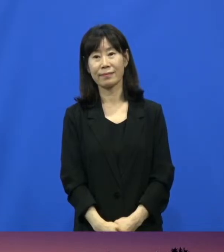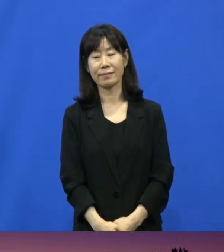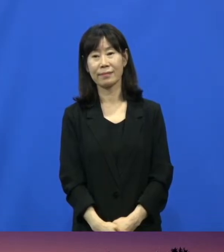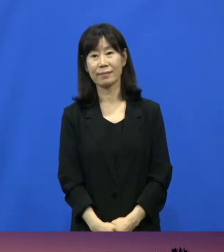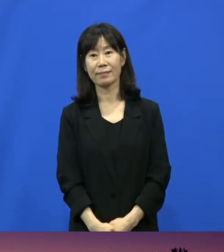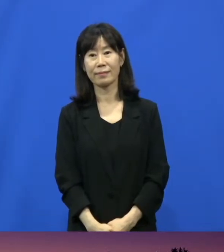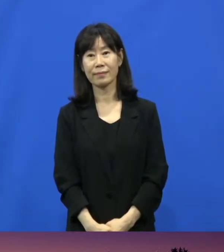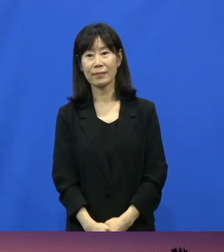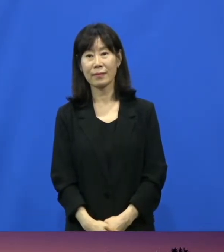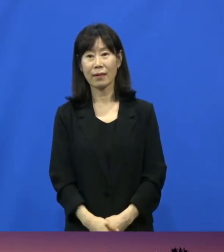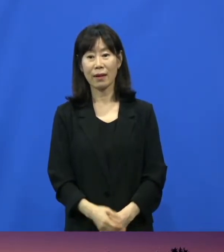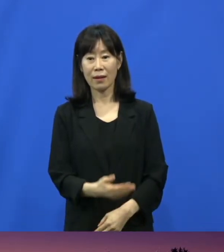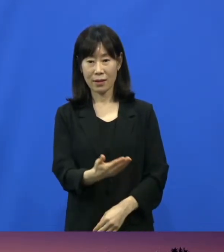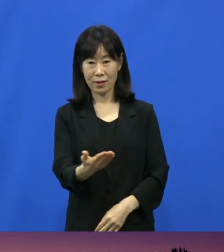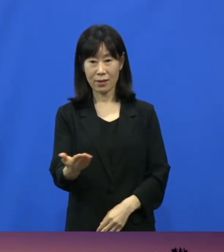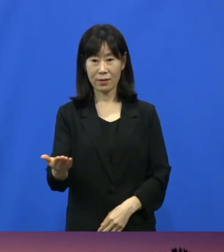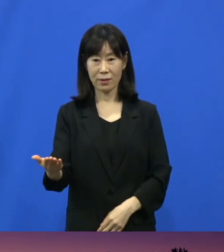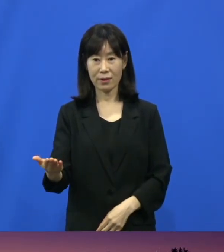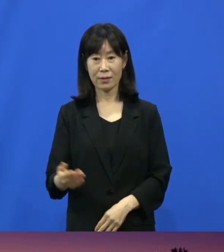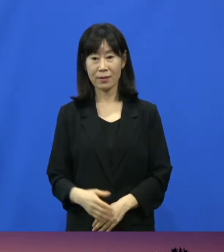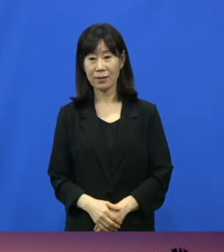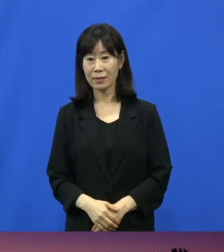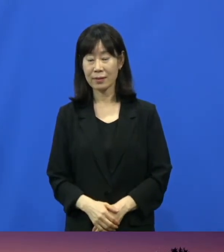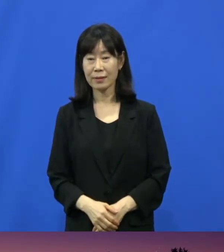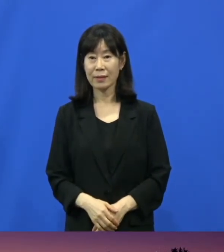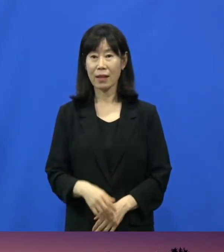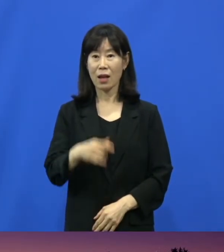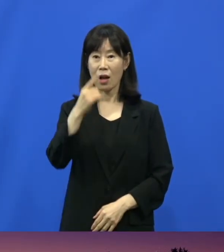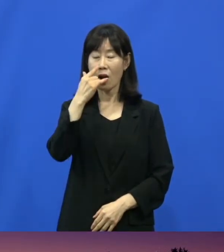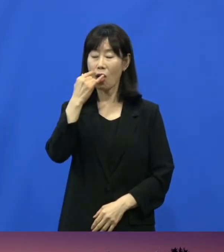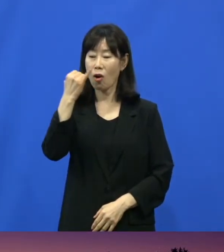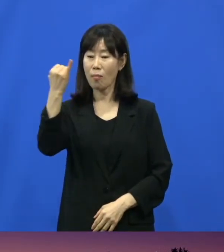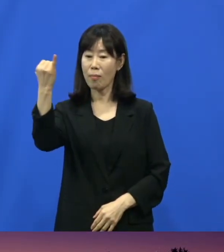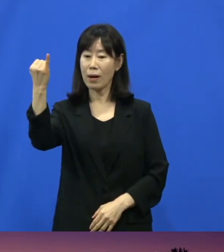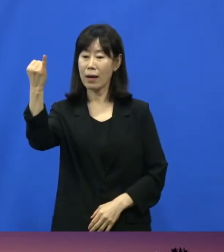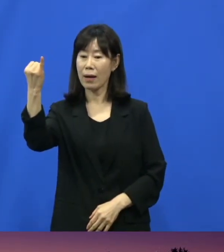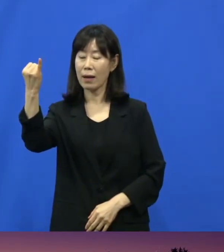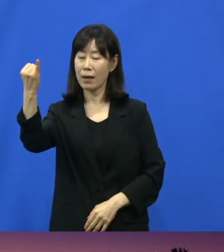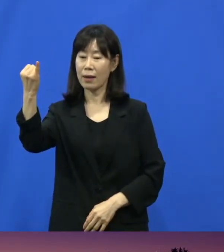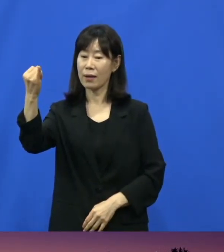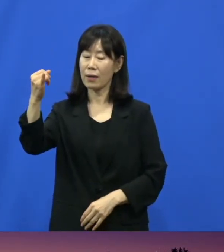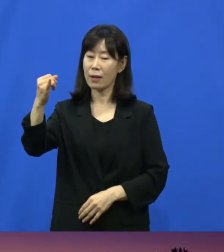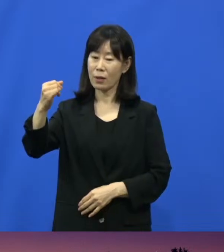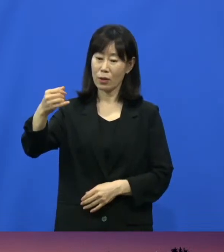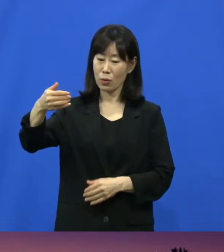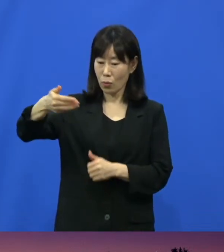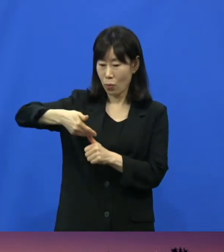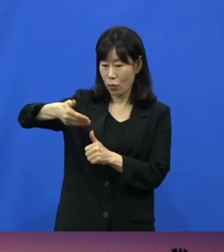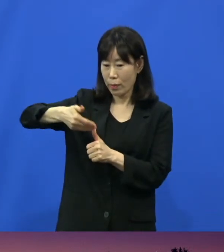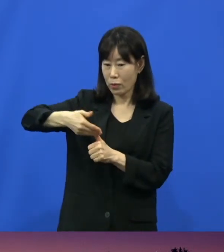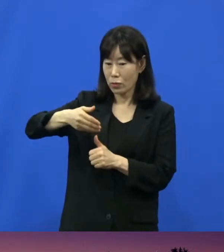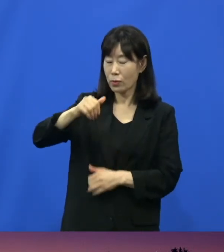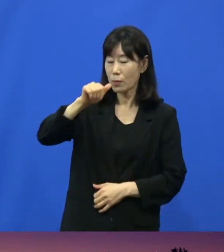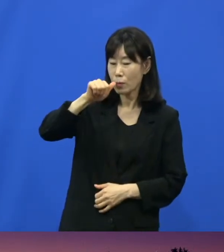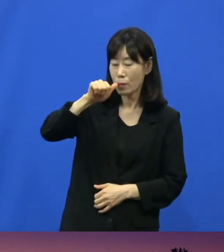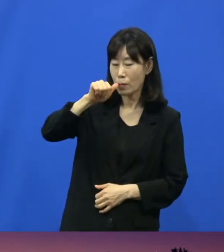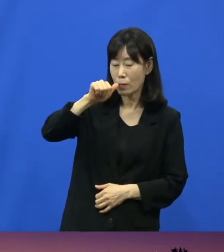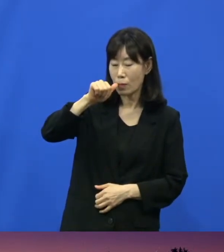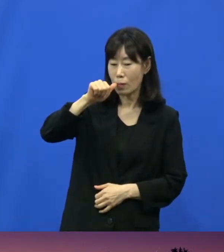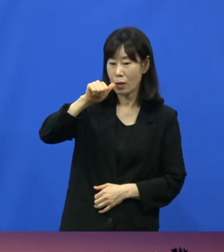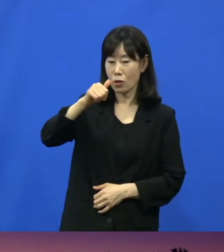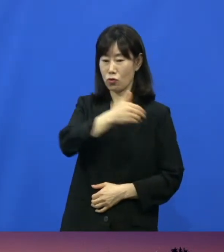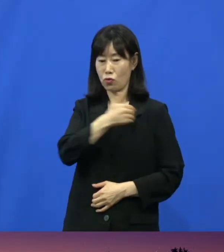자, 그러므로 여러분, 우리가 엄마의 젖을 먹는 것보다 더 좋은 것은 없는데 우리는 먹어야 되고 충분히 먹어야 되고,